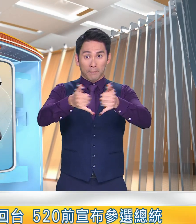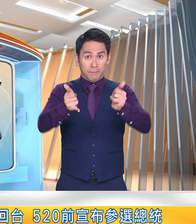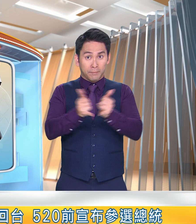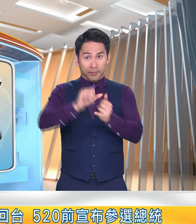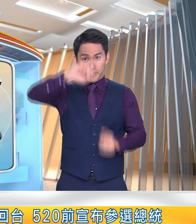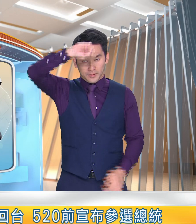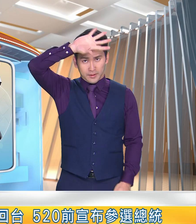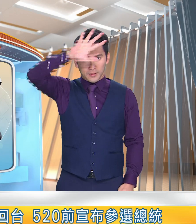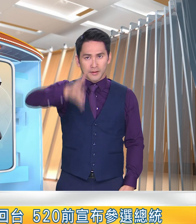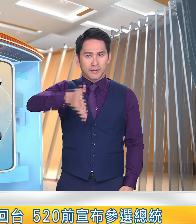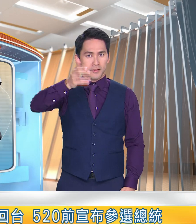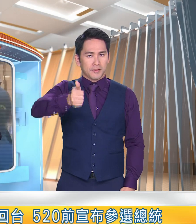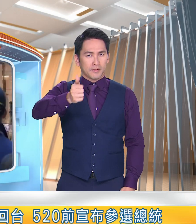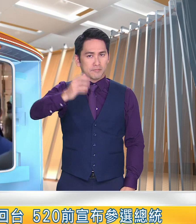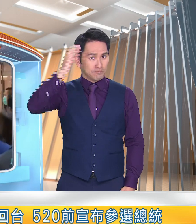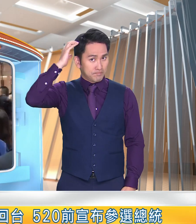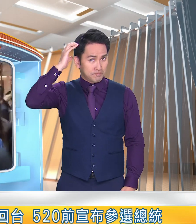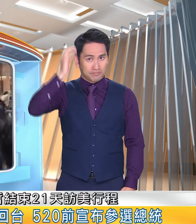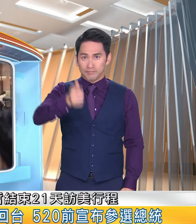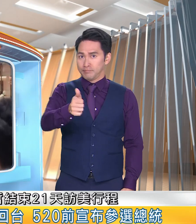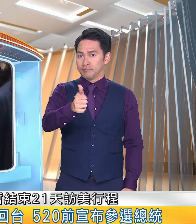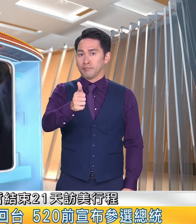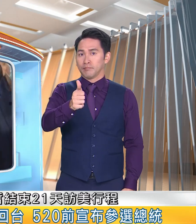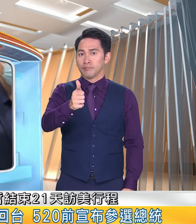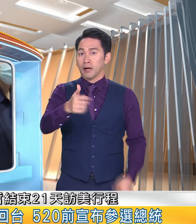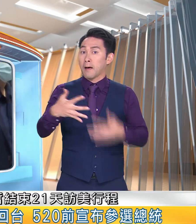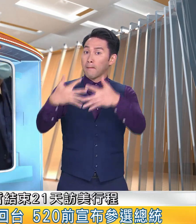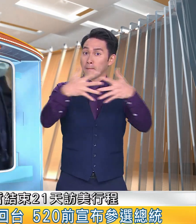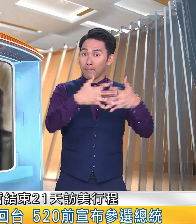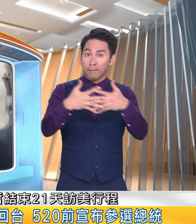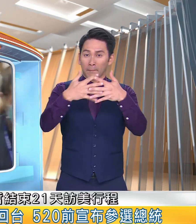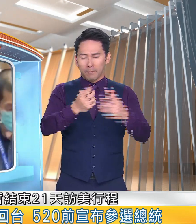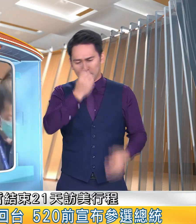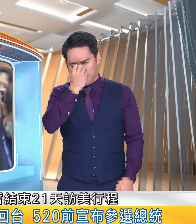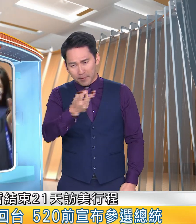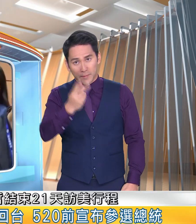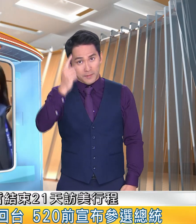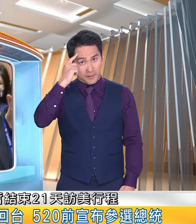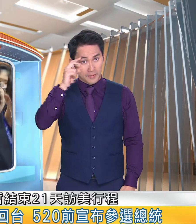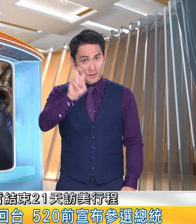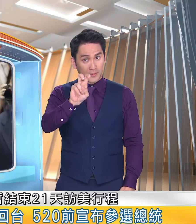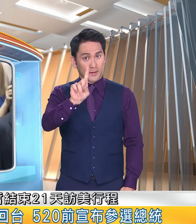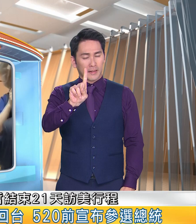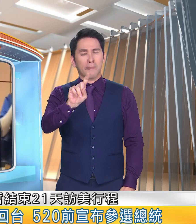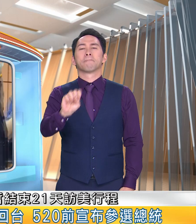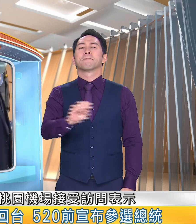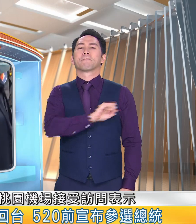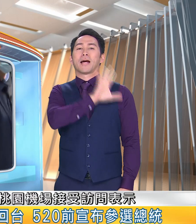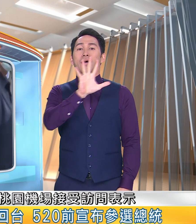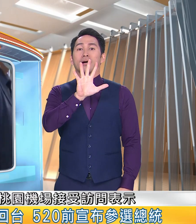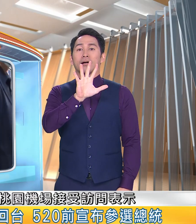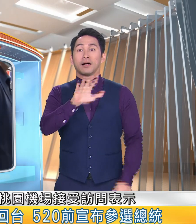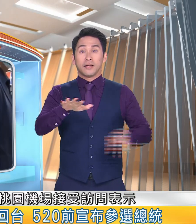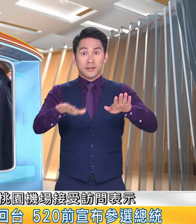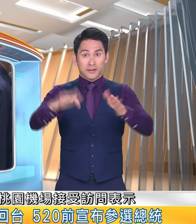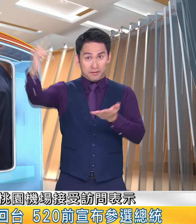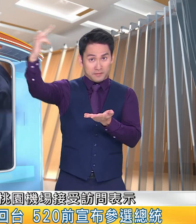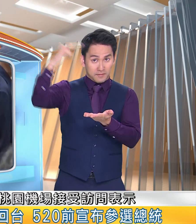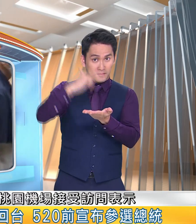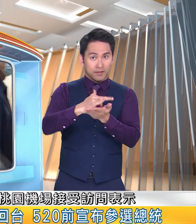心，民众党主席柯文哲结束了21天的访美行程，今天回到台